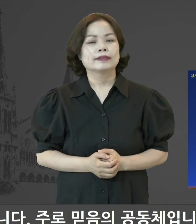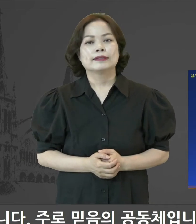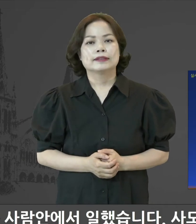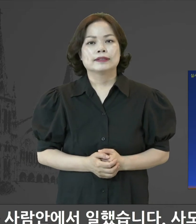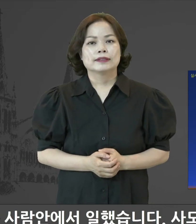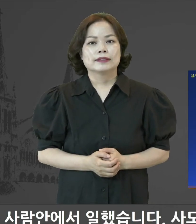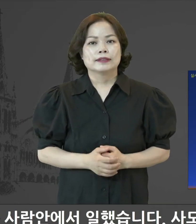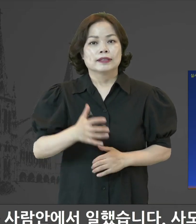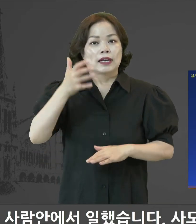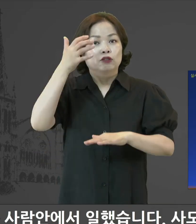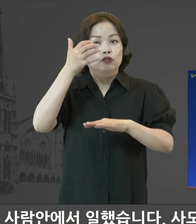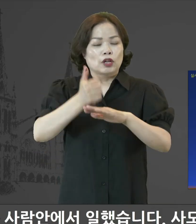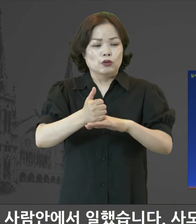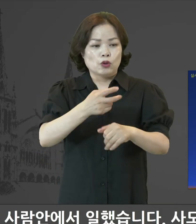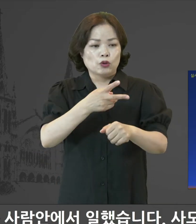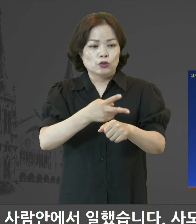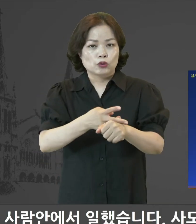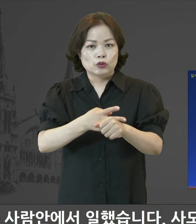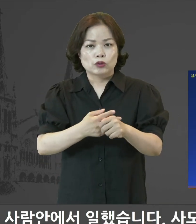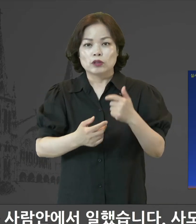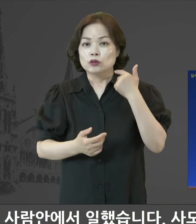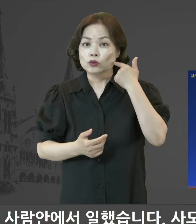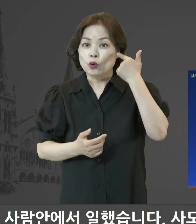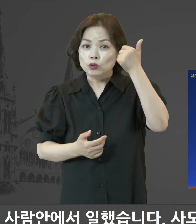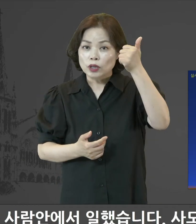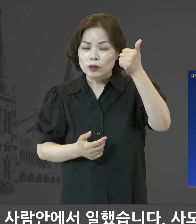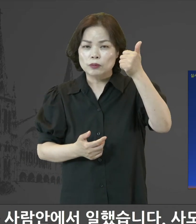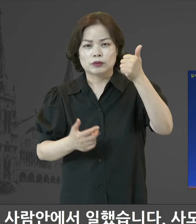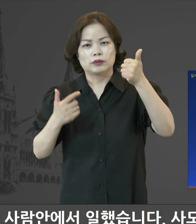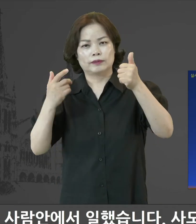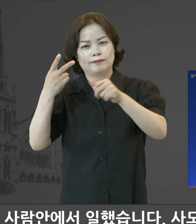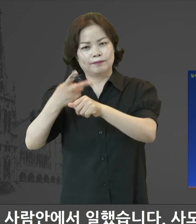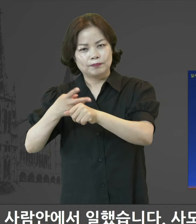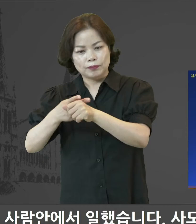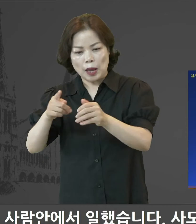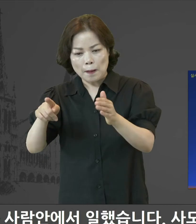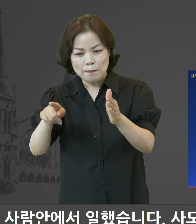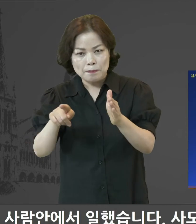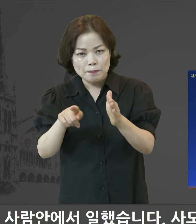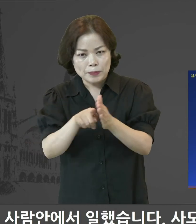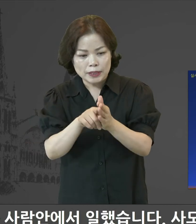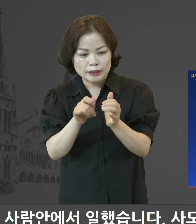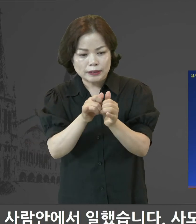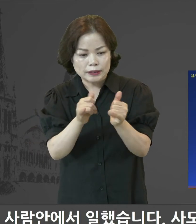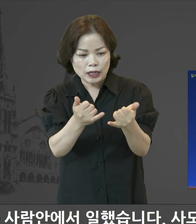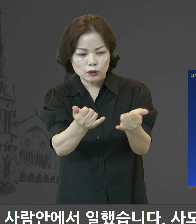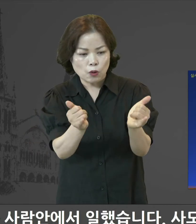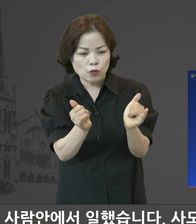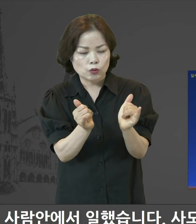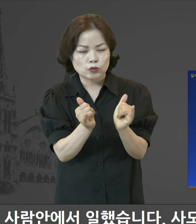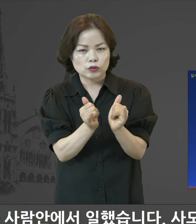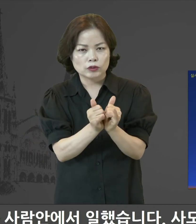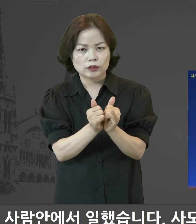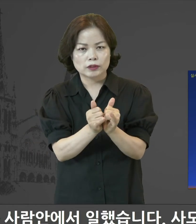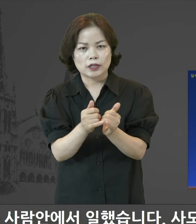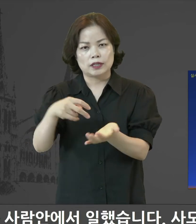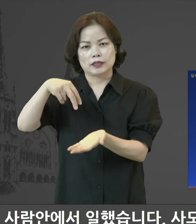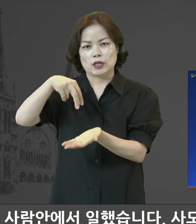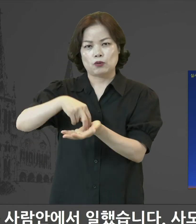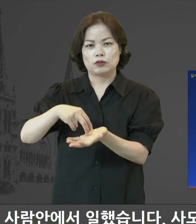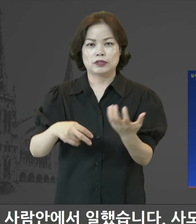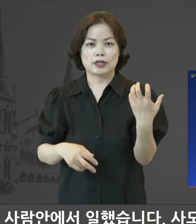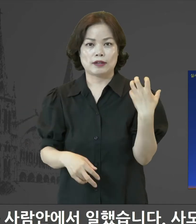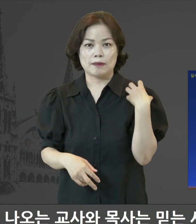맨 뒤에 나오는 교사와 목사는 믿는 사람 공동체를 돕고 세우는 역할을 감당하는